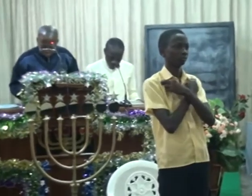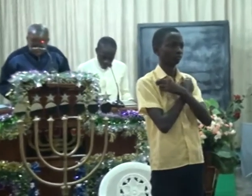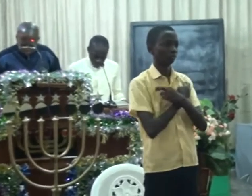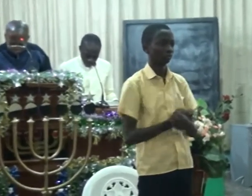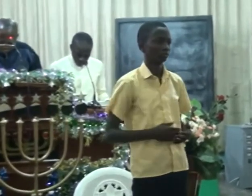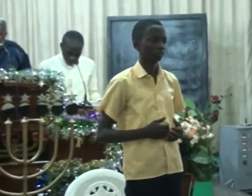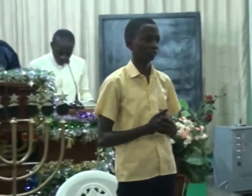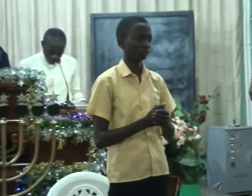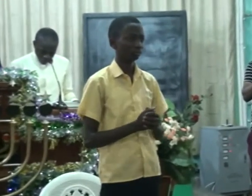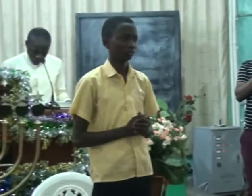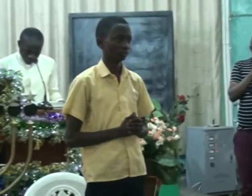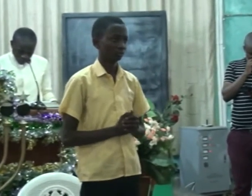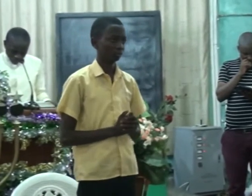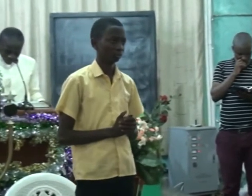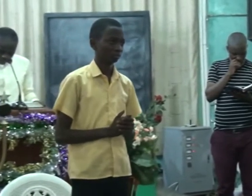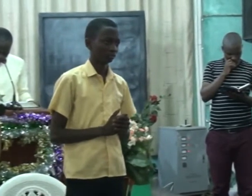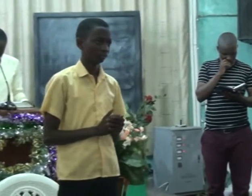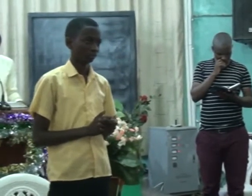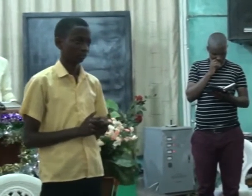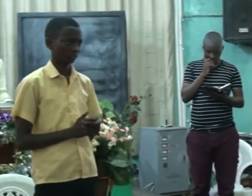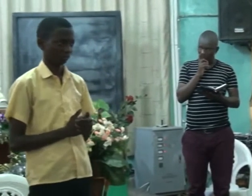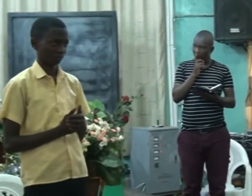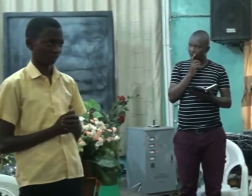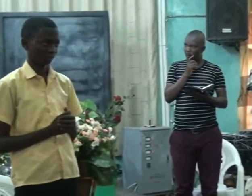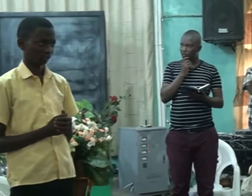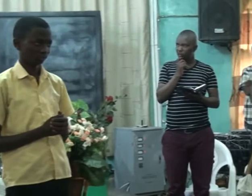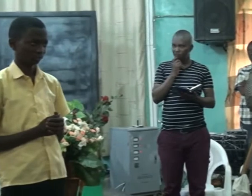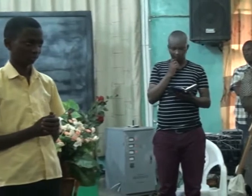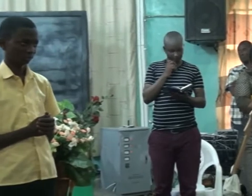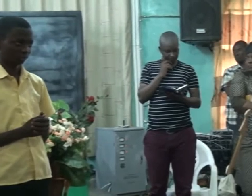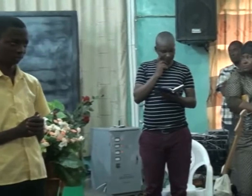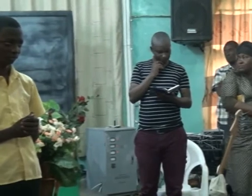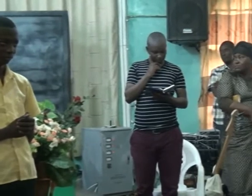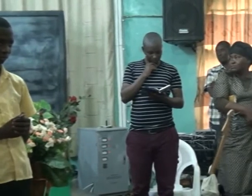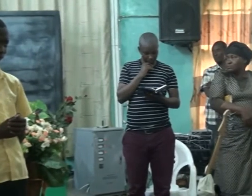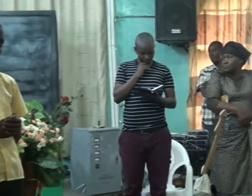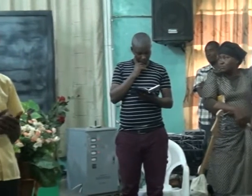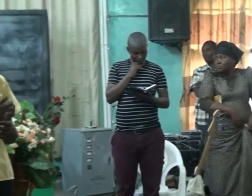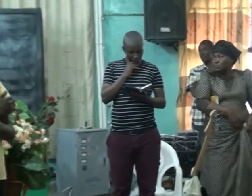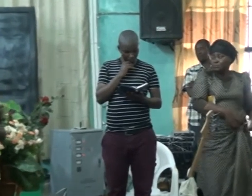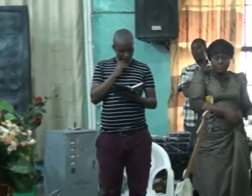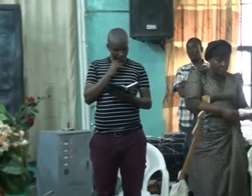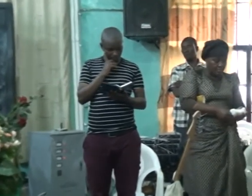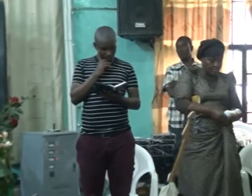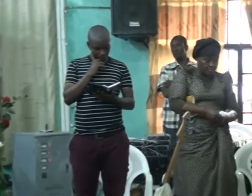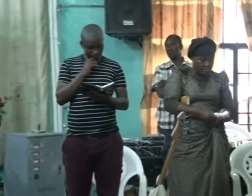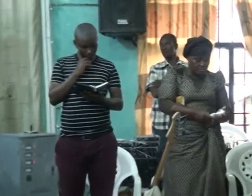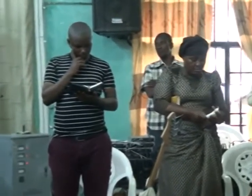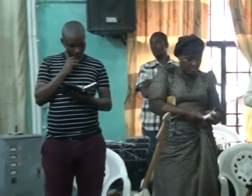Anapita kwa pahali pasipo maji akitafuta raha wala haipati. Et il n'en trouve